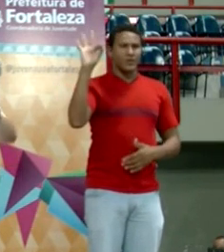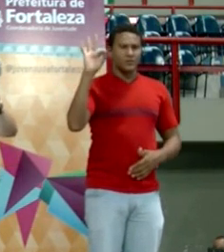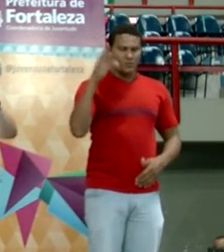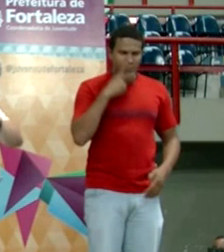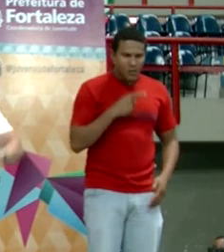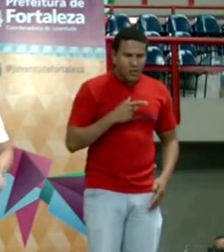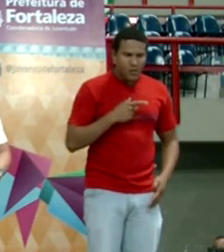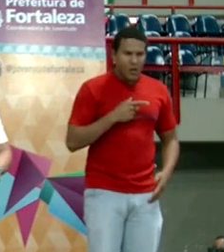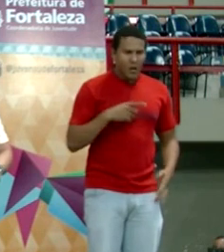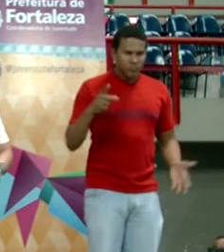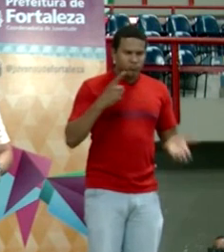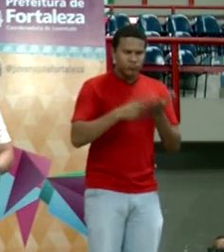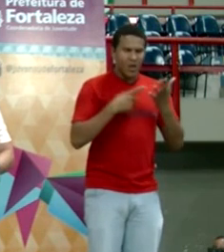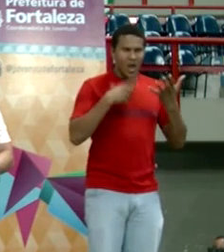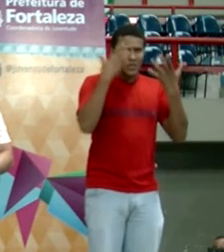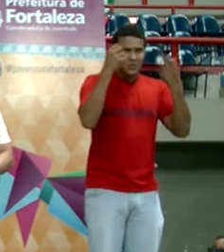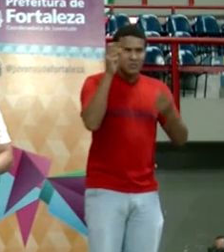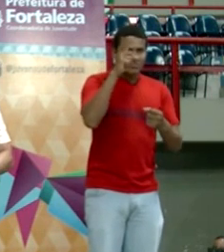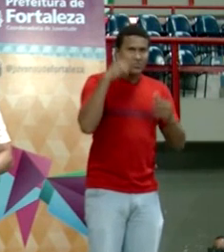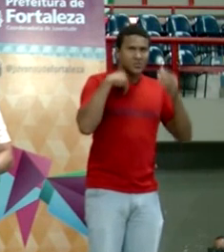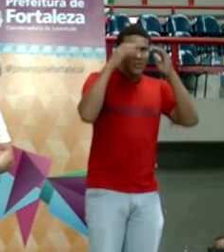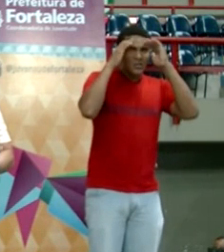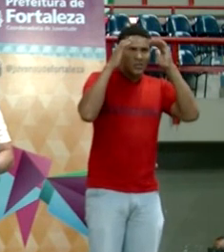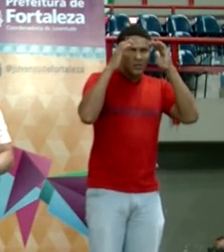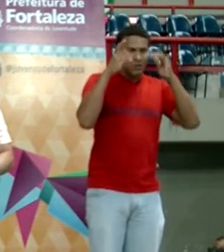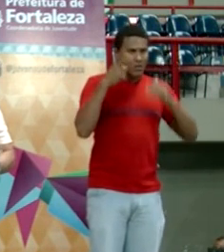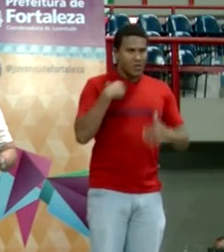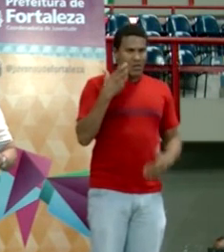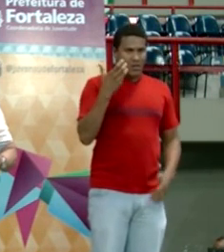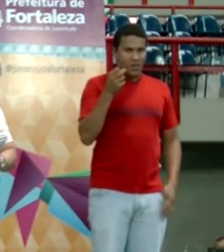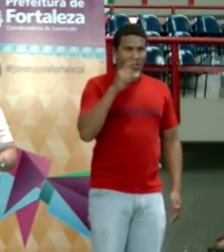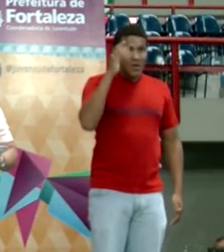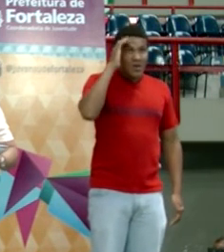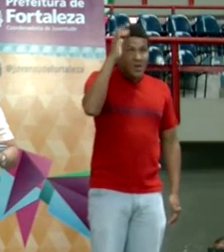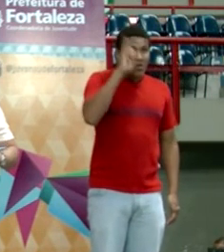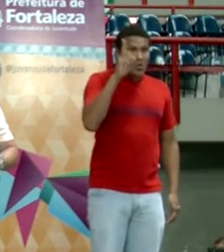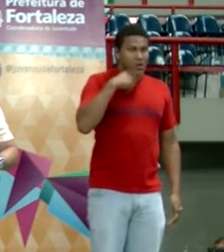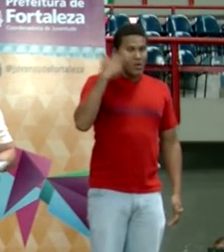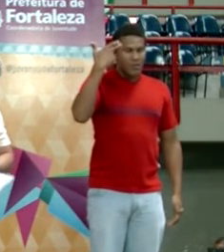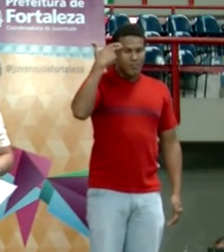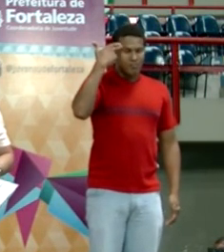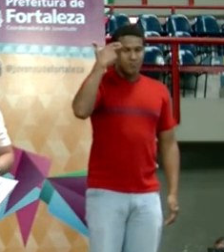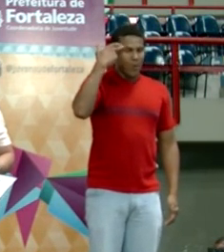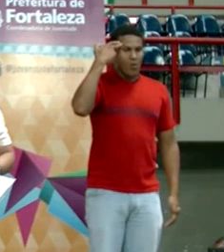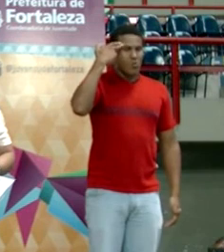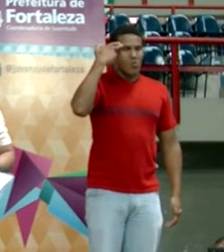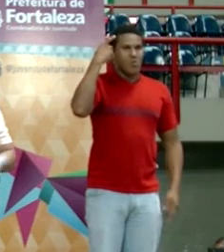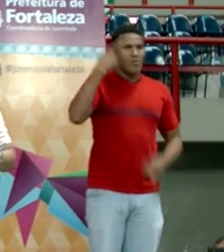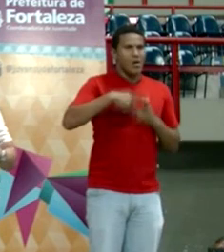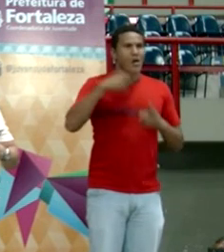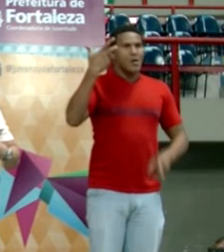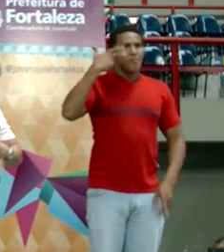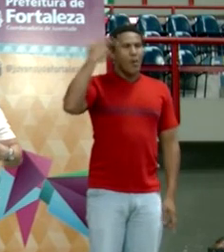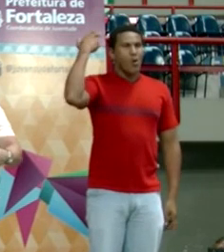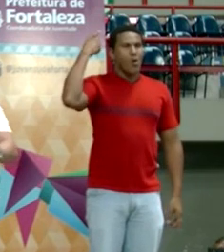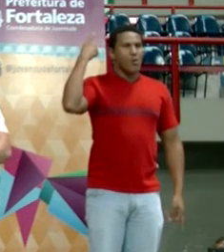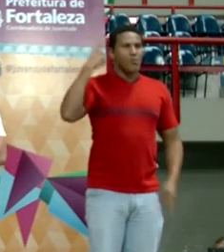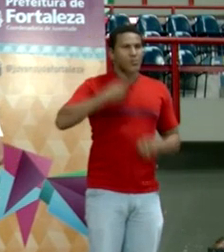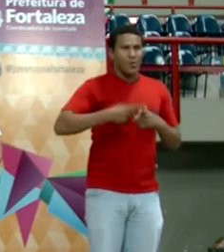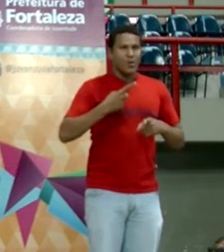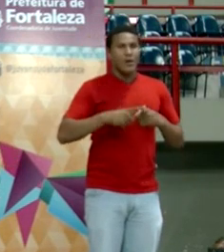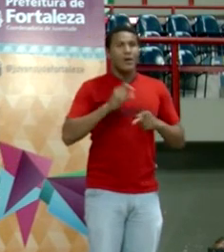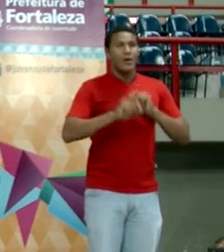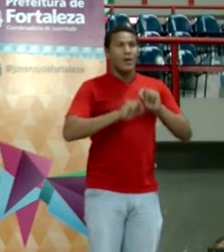alemão não aceita rendição. É bom lembrar que ele não aceitou rendição não, ele foi se matar, né? Ele se matou na Segunda Guerra e deixou uma